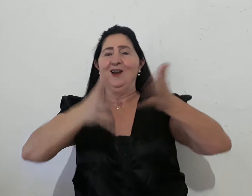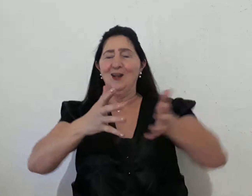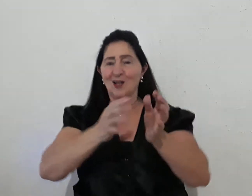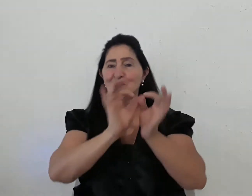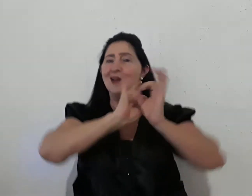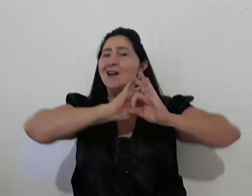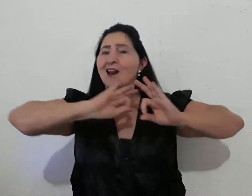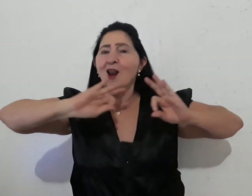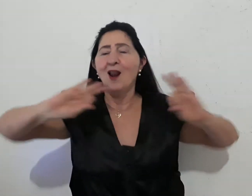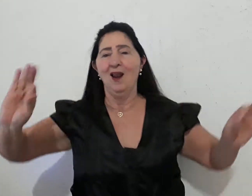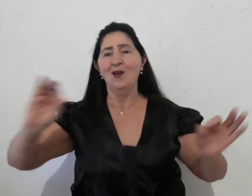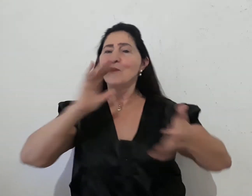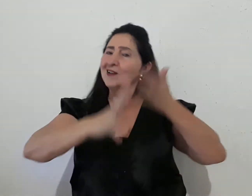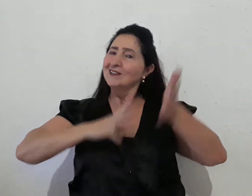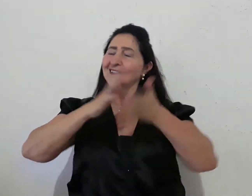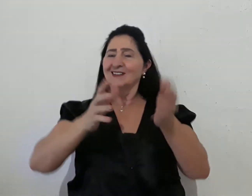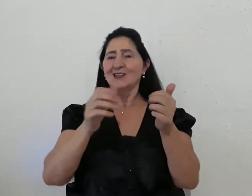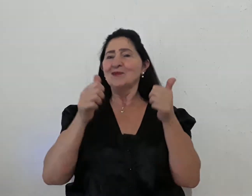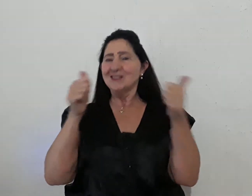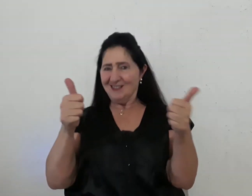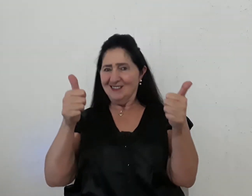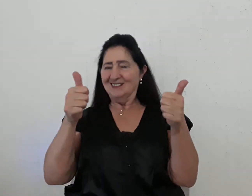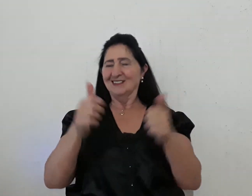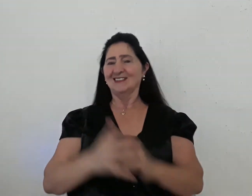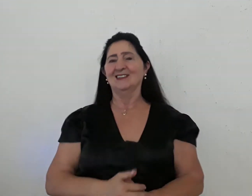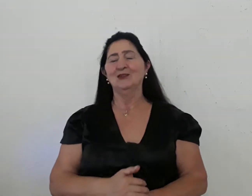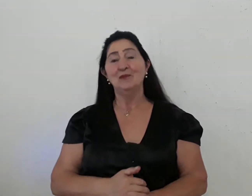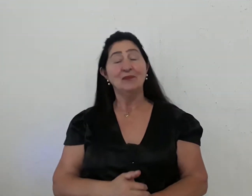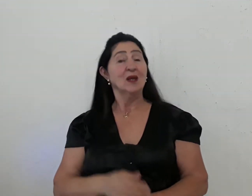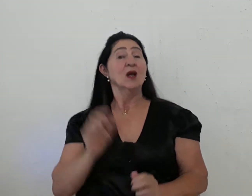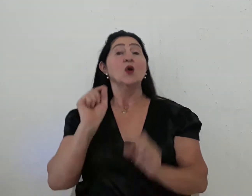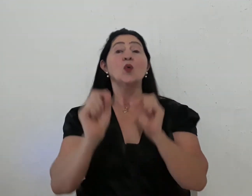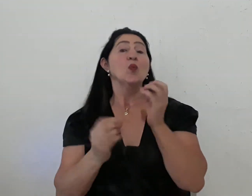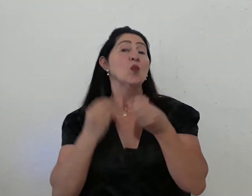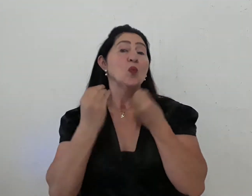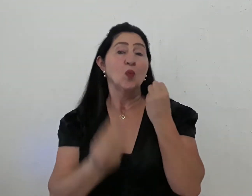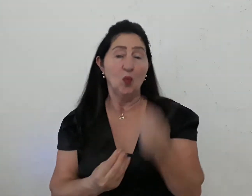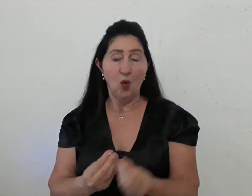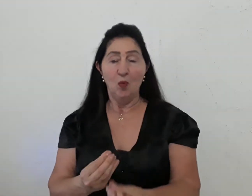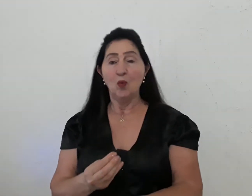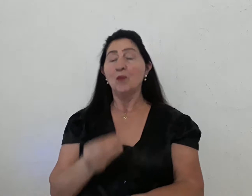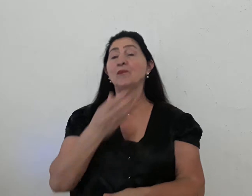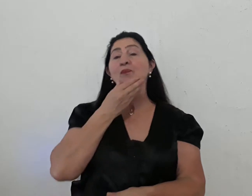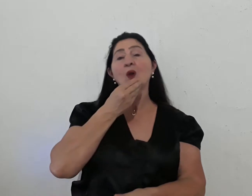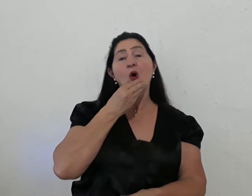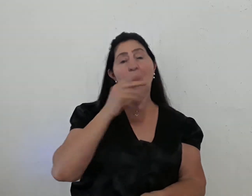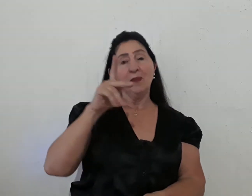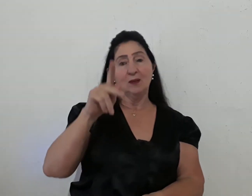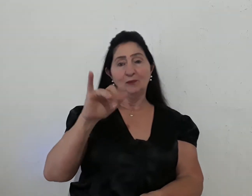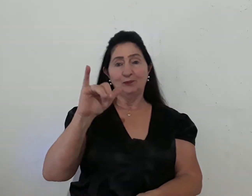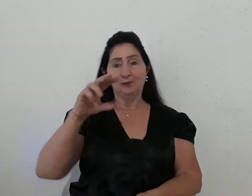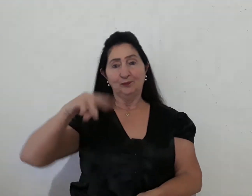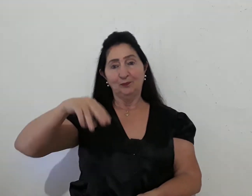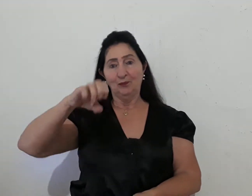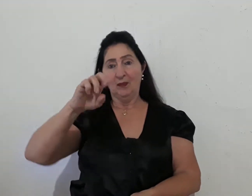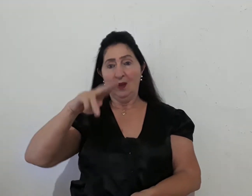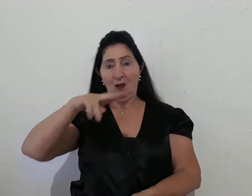fantástica que é a Libras. De acordo com Pimenta e Quadros 2006,